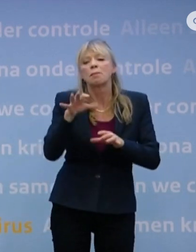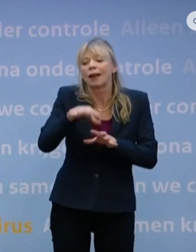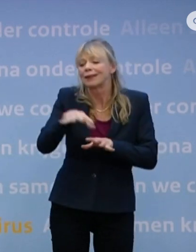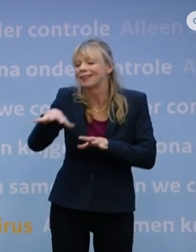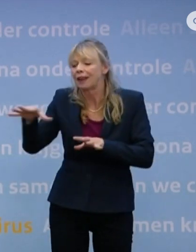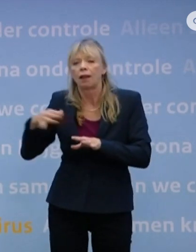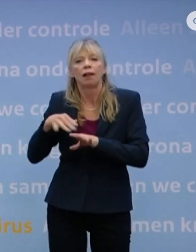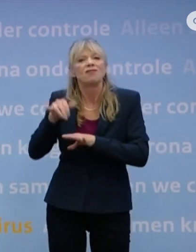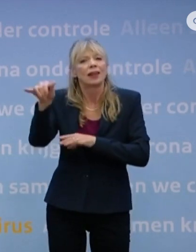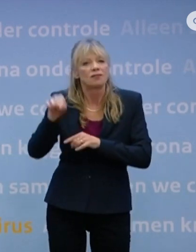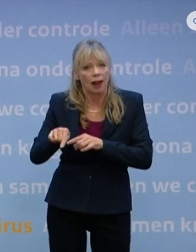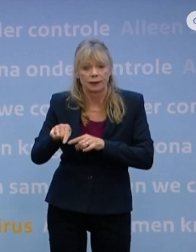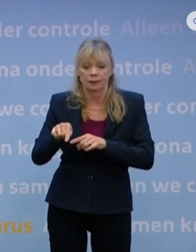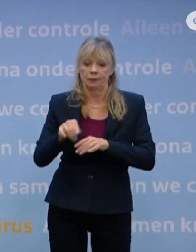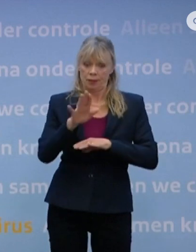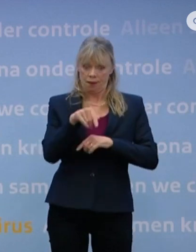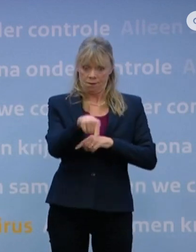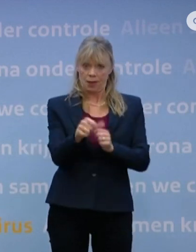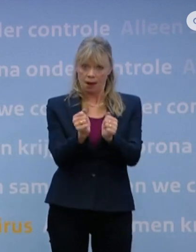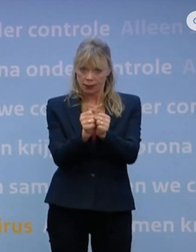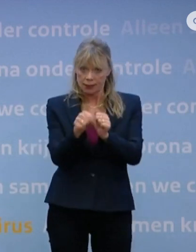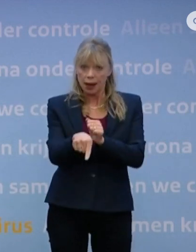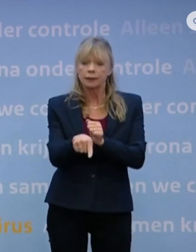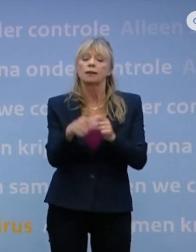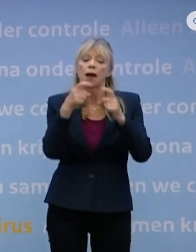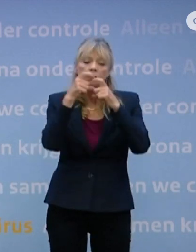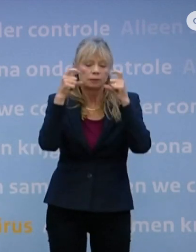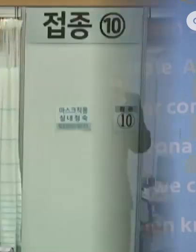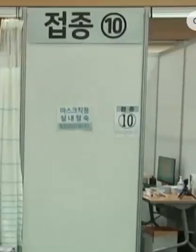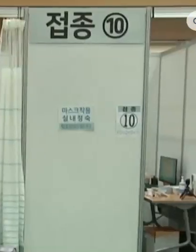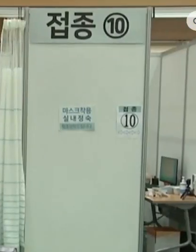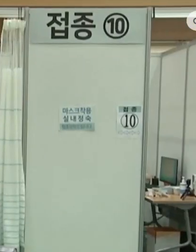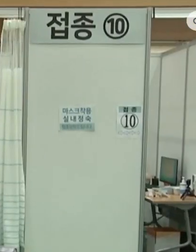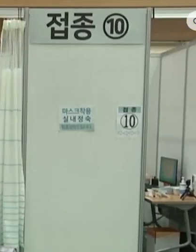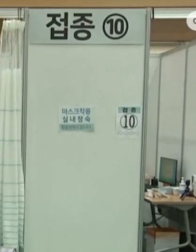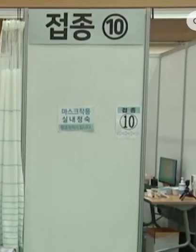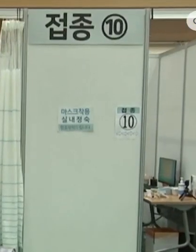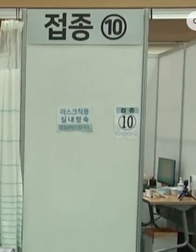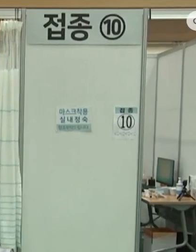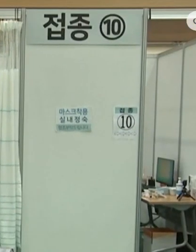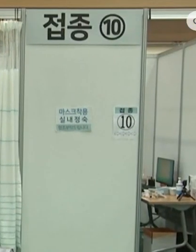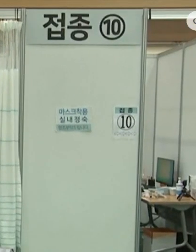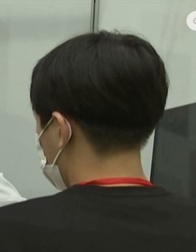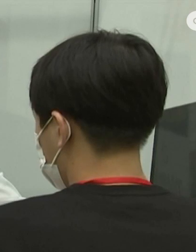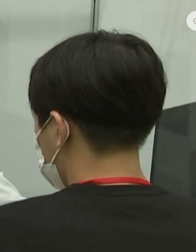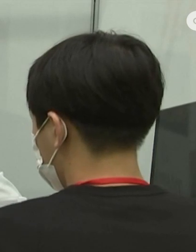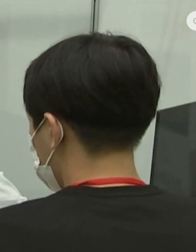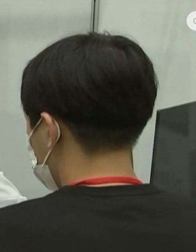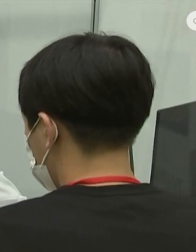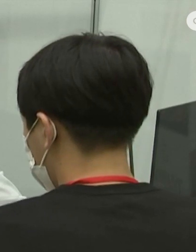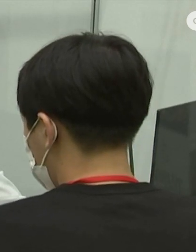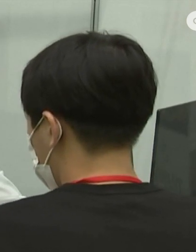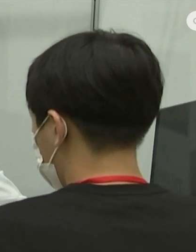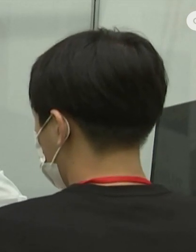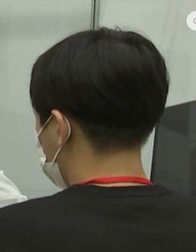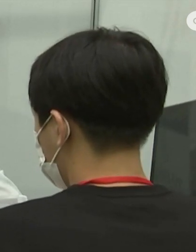idős otthonokban is kötelező lesz, jelentette ki a holland miniszterelnök. Dél-Koreában elkezdték enyhíteni a korlátozásokat,